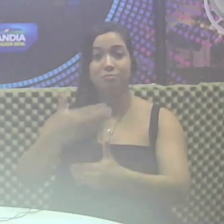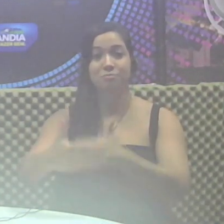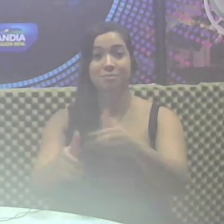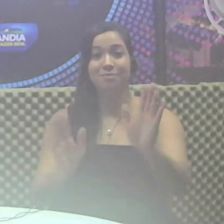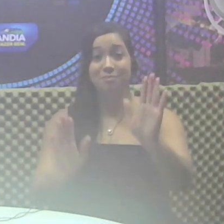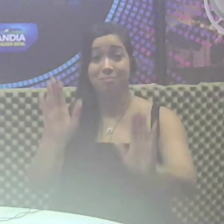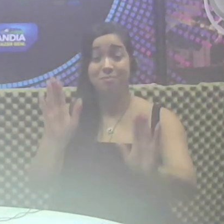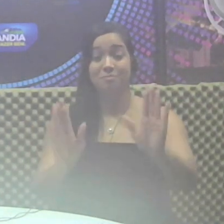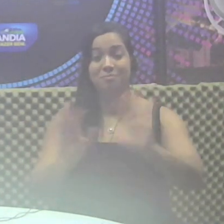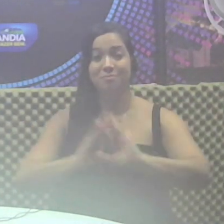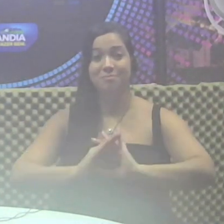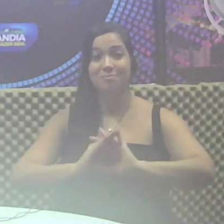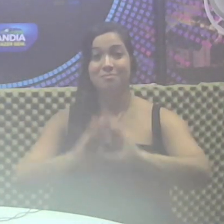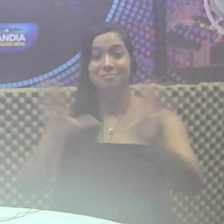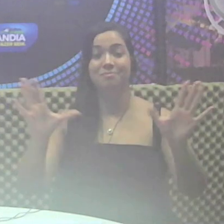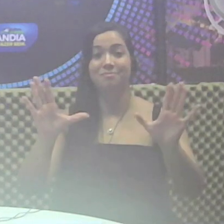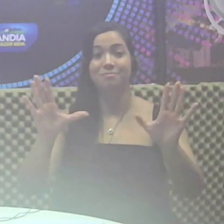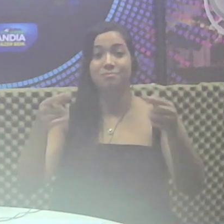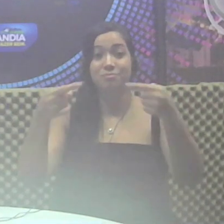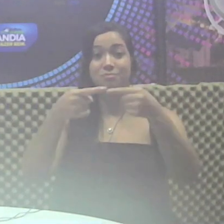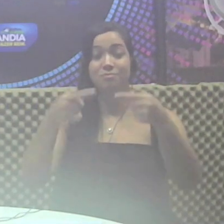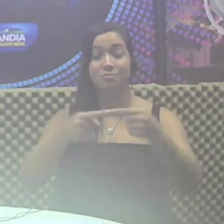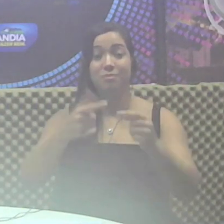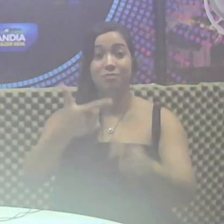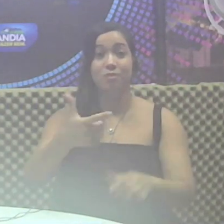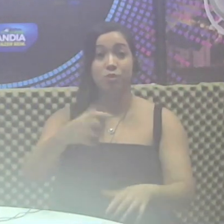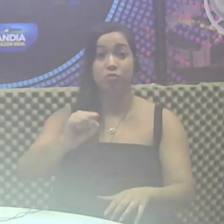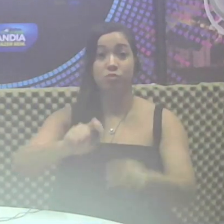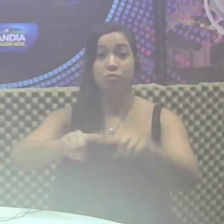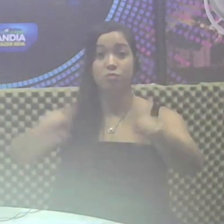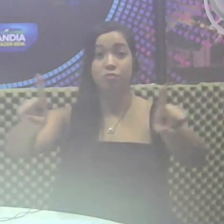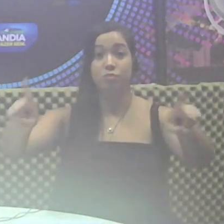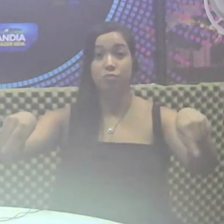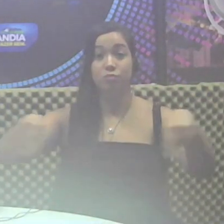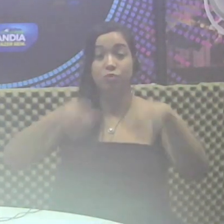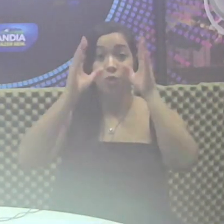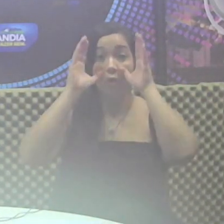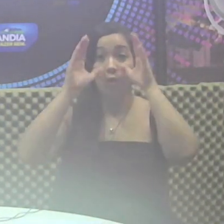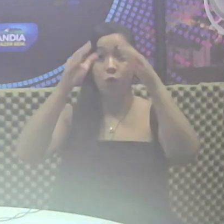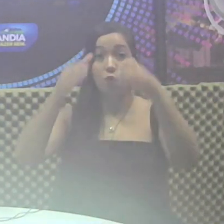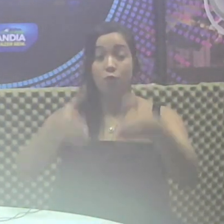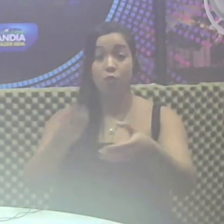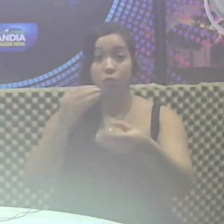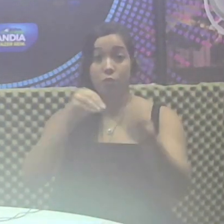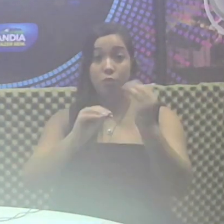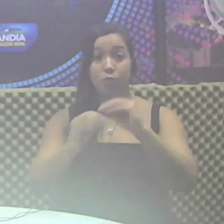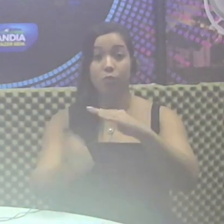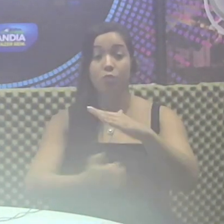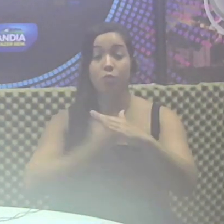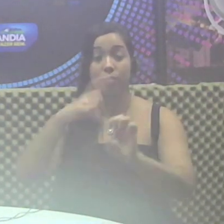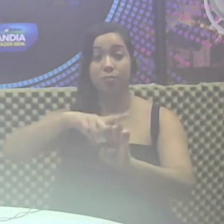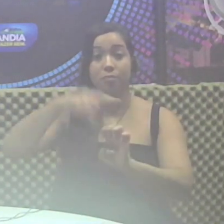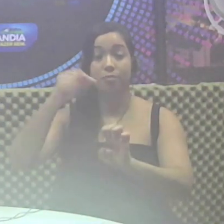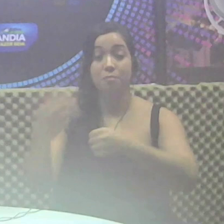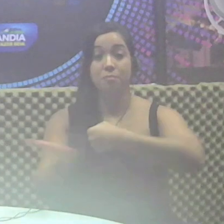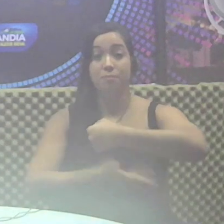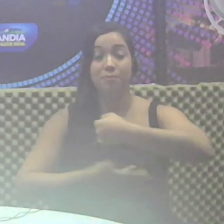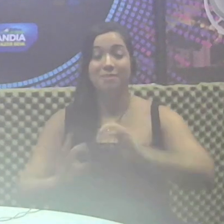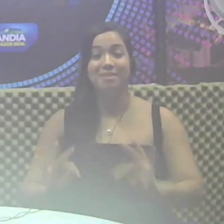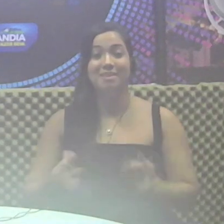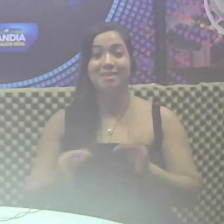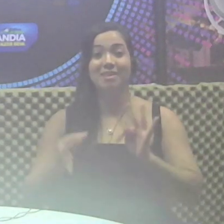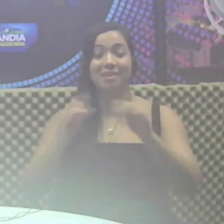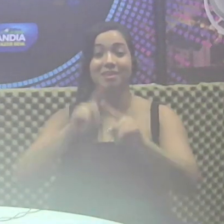que disponibilizou para alienação 21 terrenos voltados à instalação de empreendimentos de base tecnológica